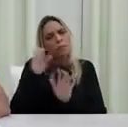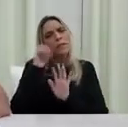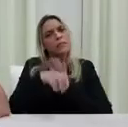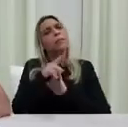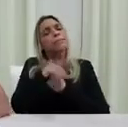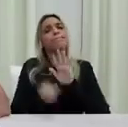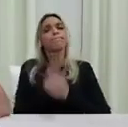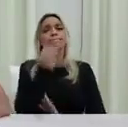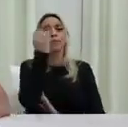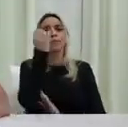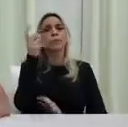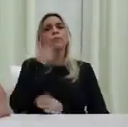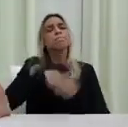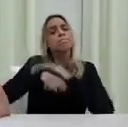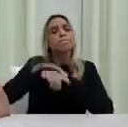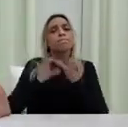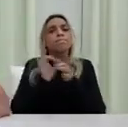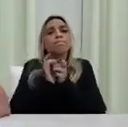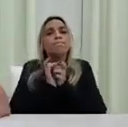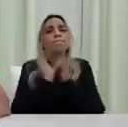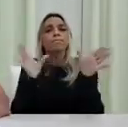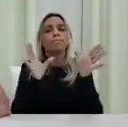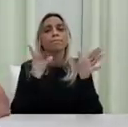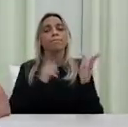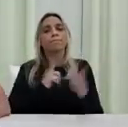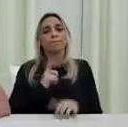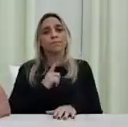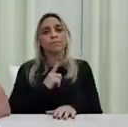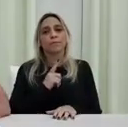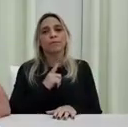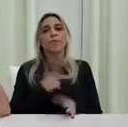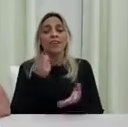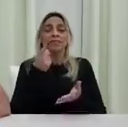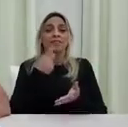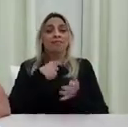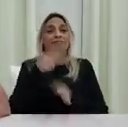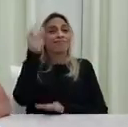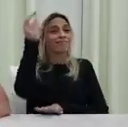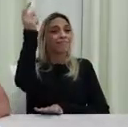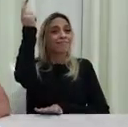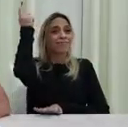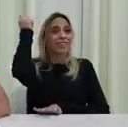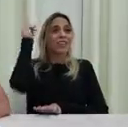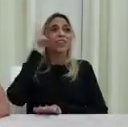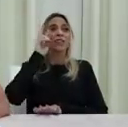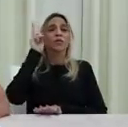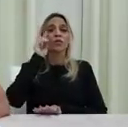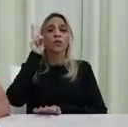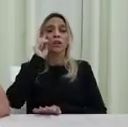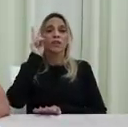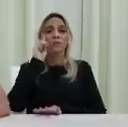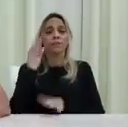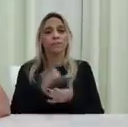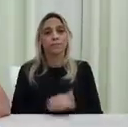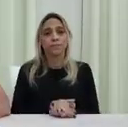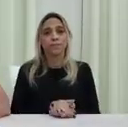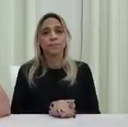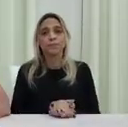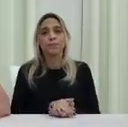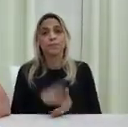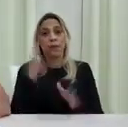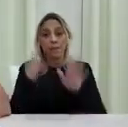para que seja mantida a chama da democracia. É aquela velha história, né? É aquela velha história.